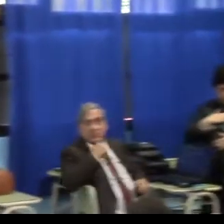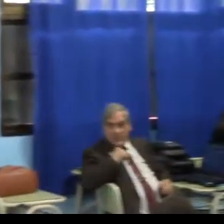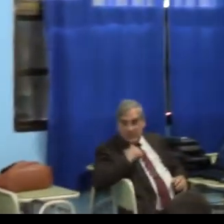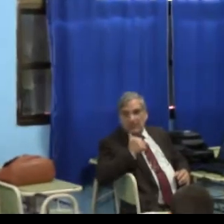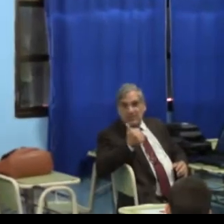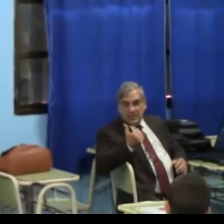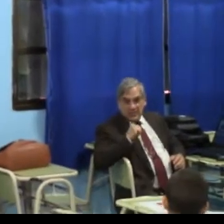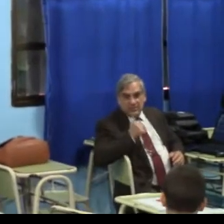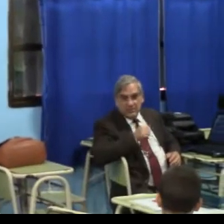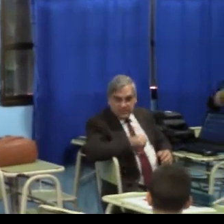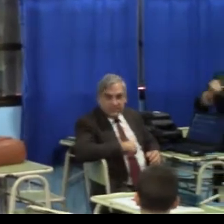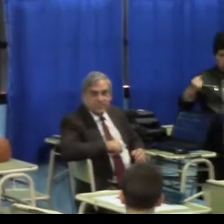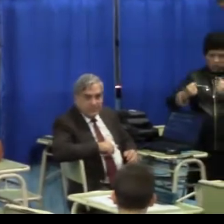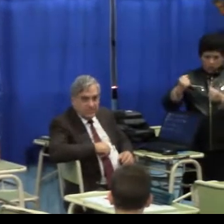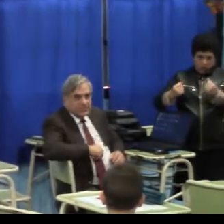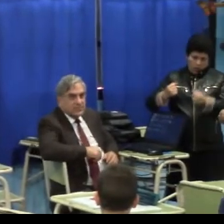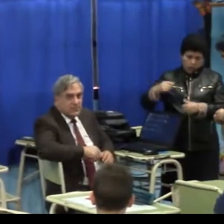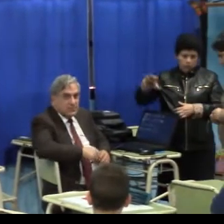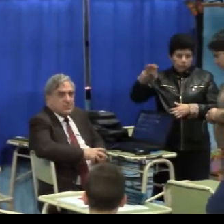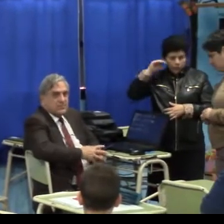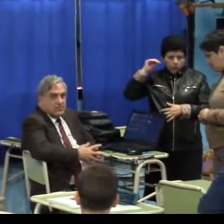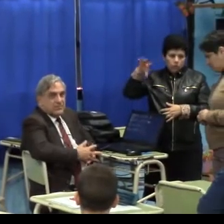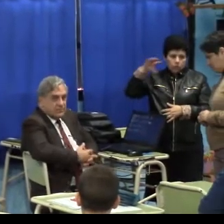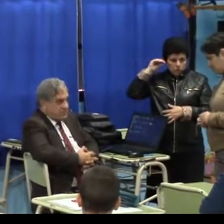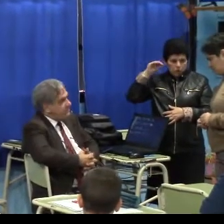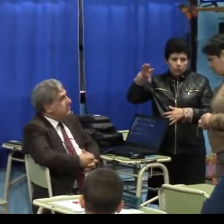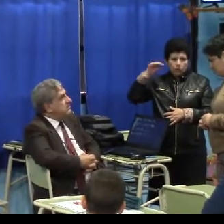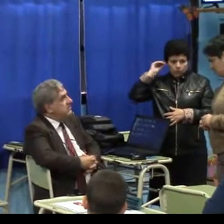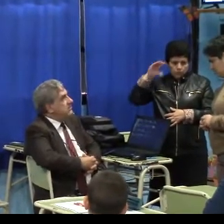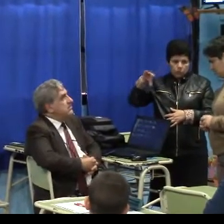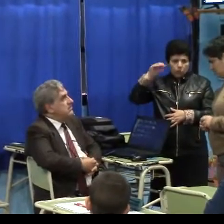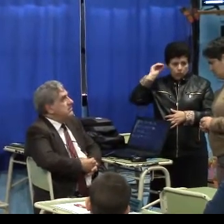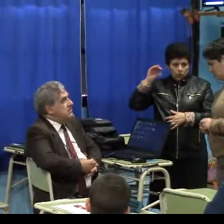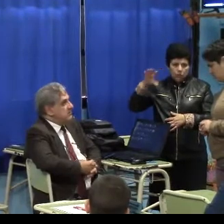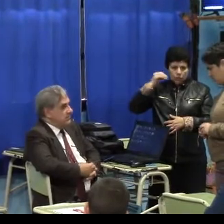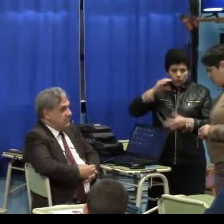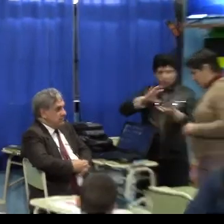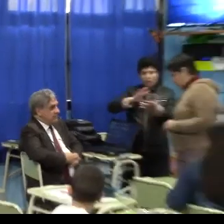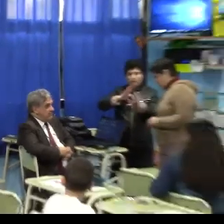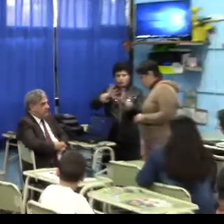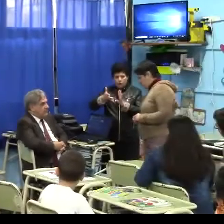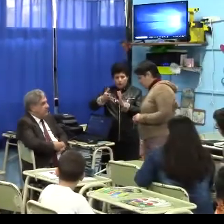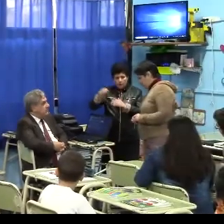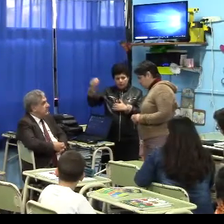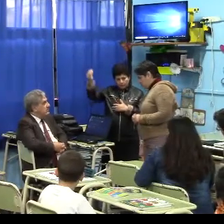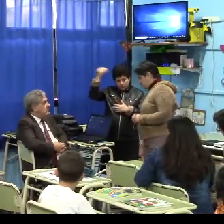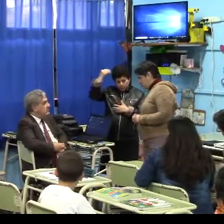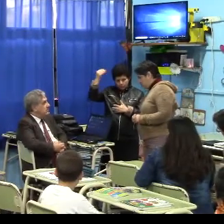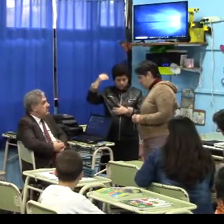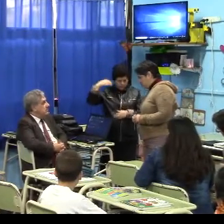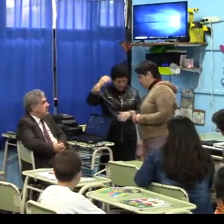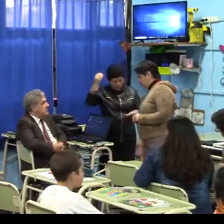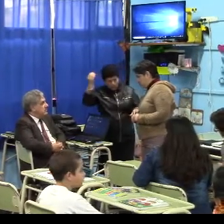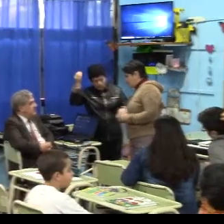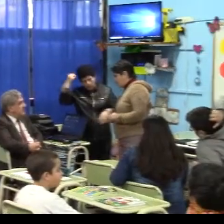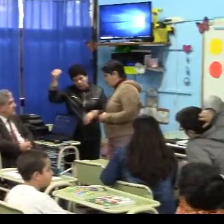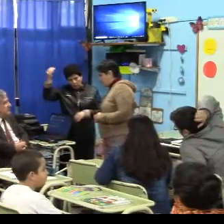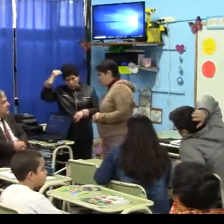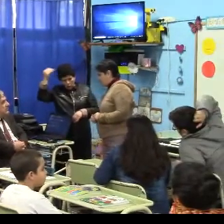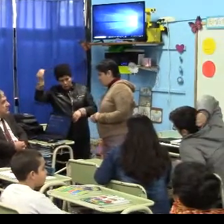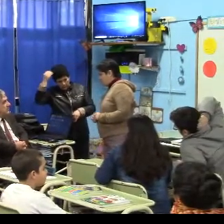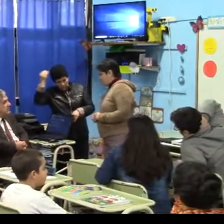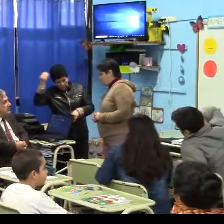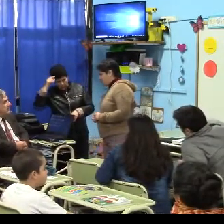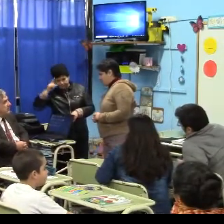trayecto largo, voy escuchando un audio mientras manejo y es una forma de incorporar conocimientos